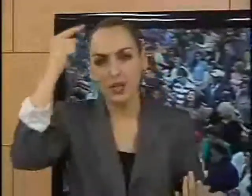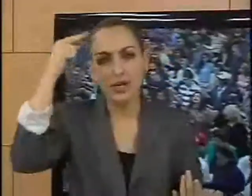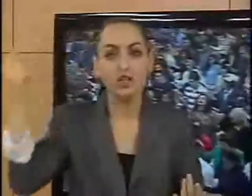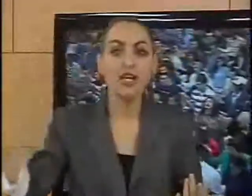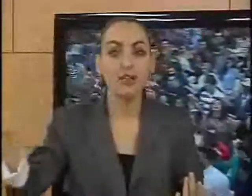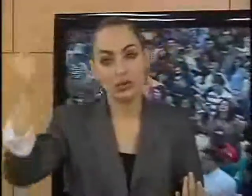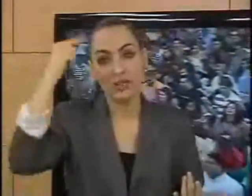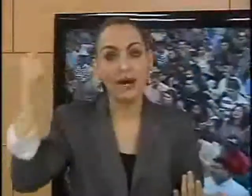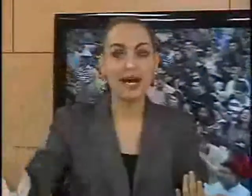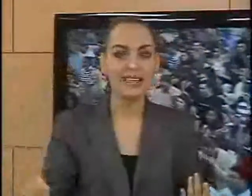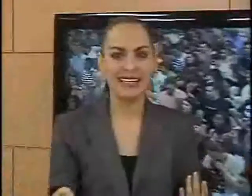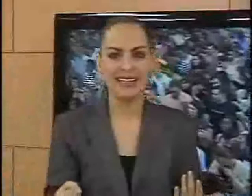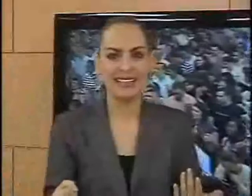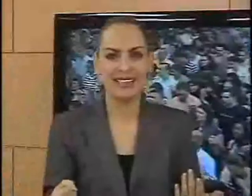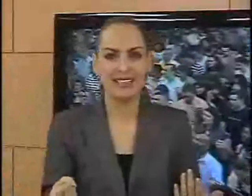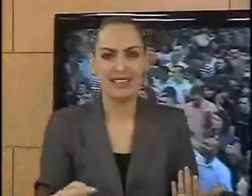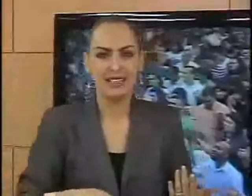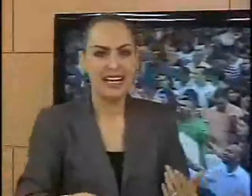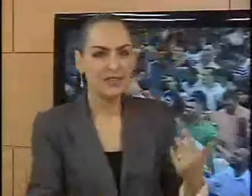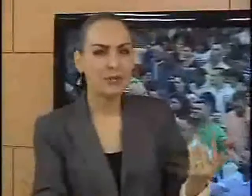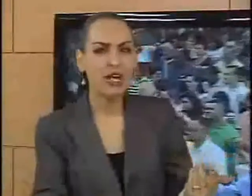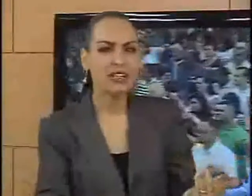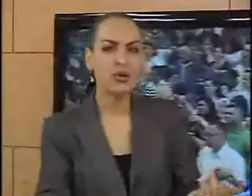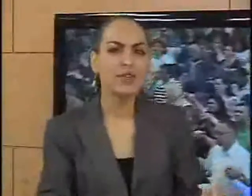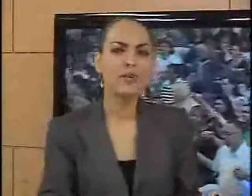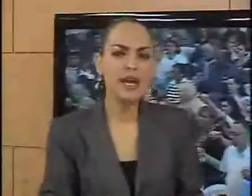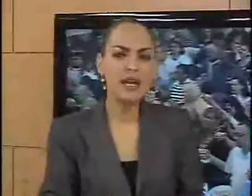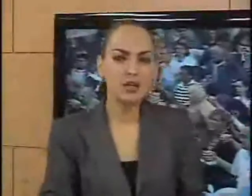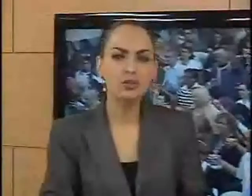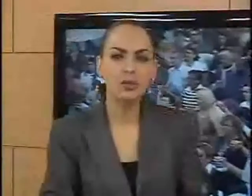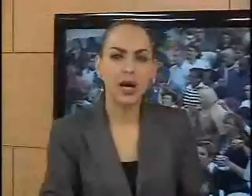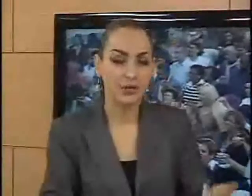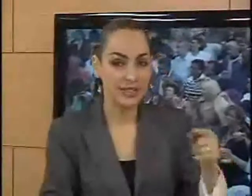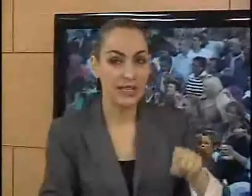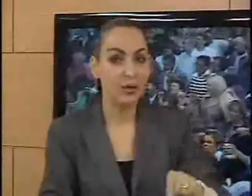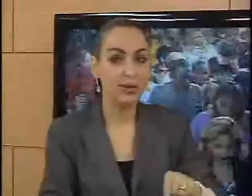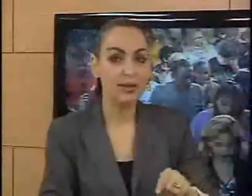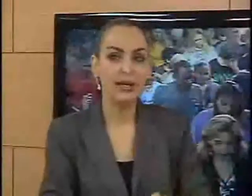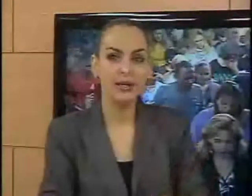tem mais jeito, se mata. Nada vai mudar na tua vida mesmo, ao invés dela combater.